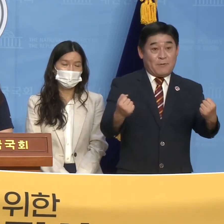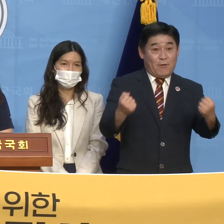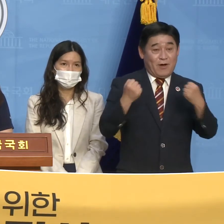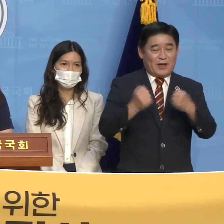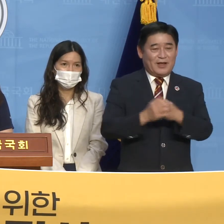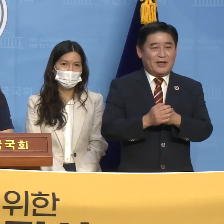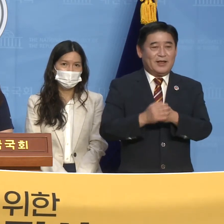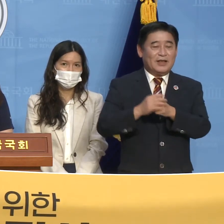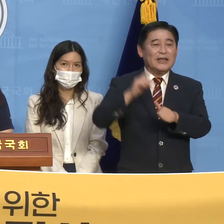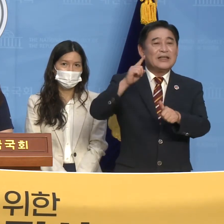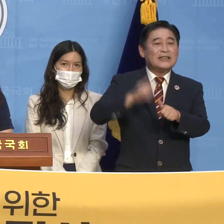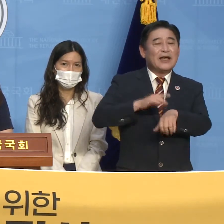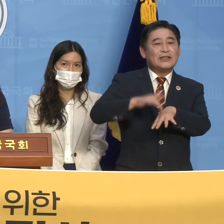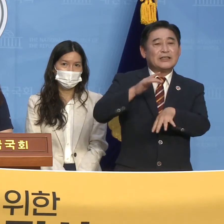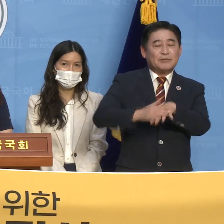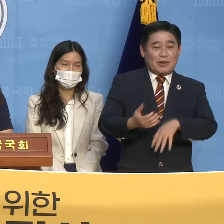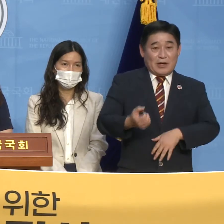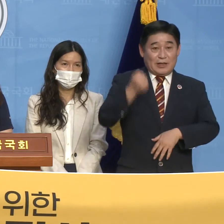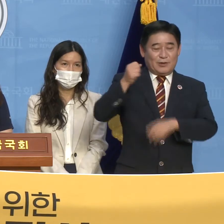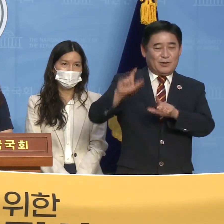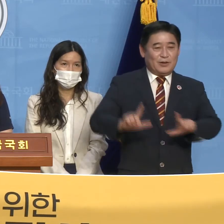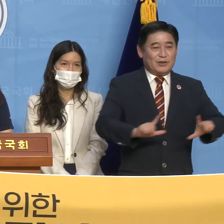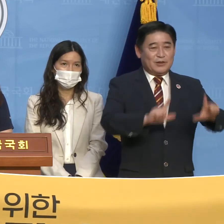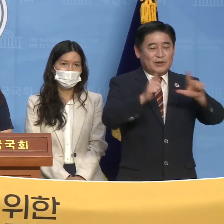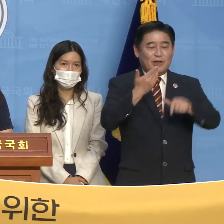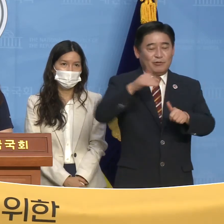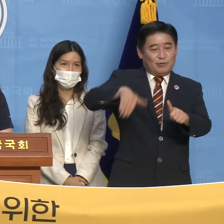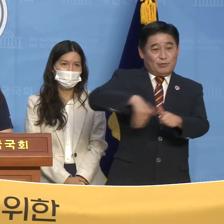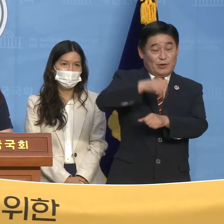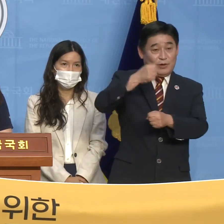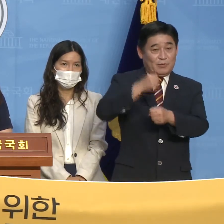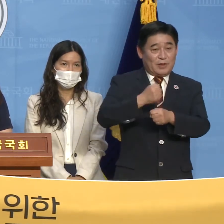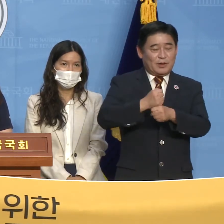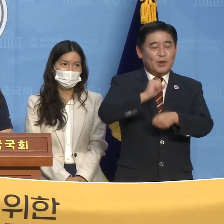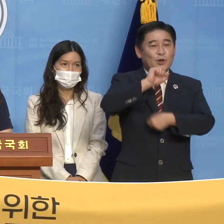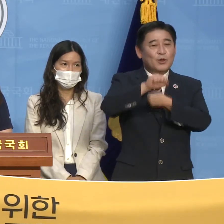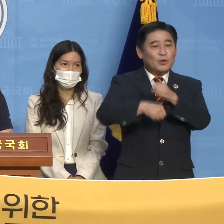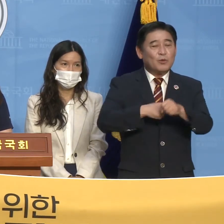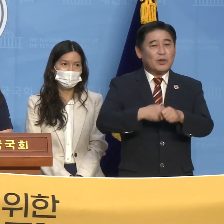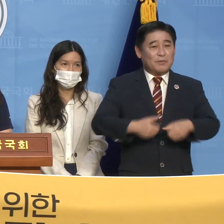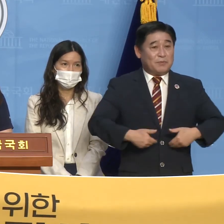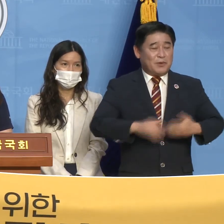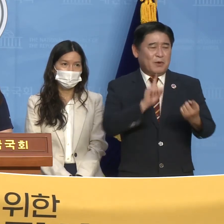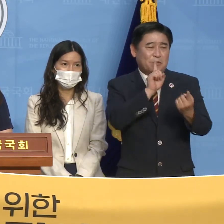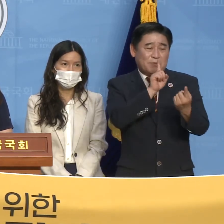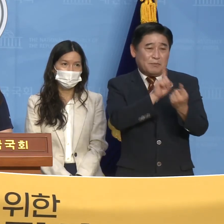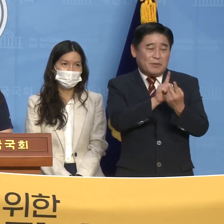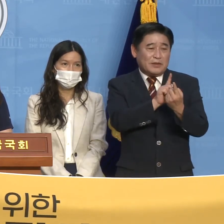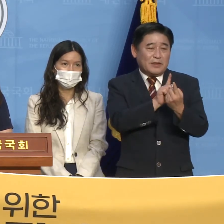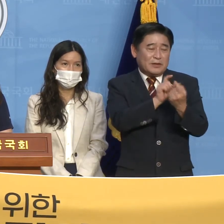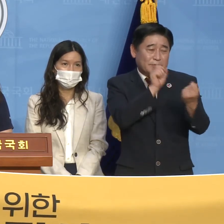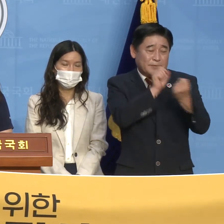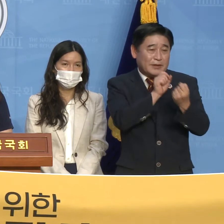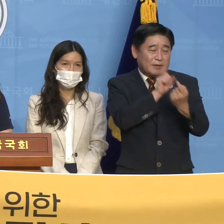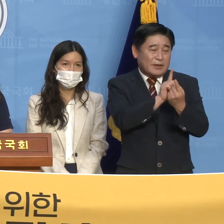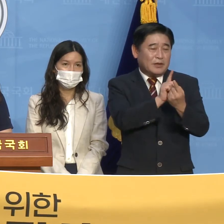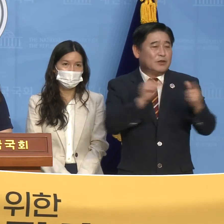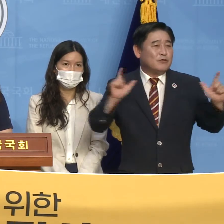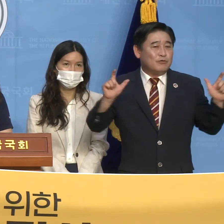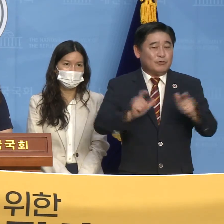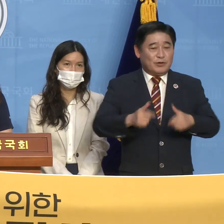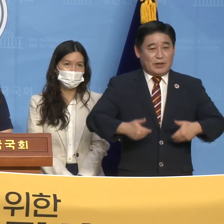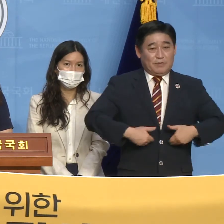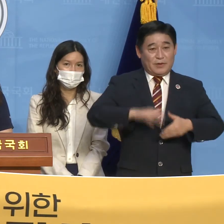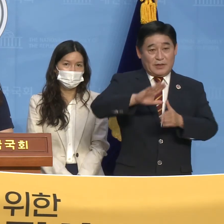건강하게 생태적 습성을 유지하면서 살 수 있는 환경을 만들고 야생동물과의 불필요한 접점을 줄이기 위한 노력이 절실히